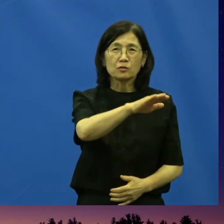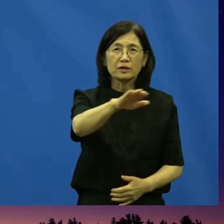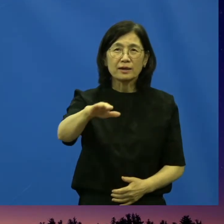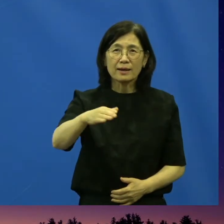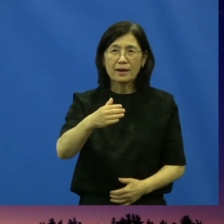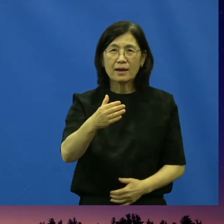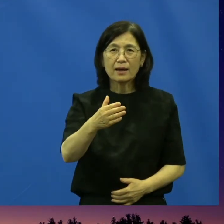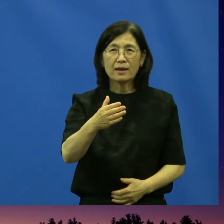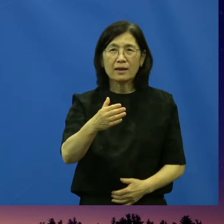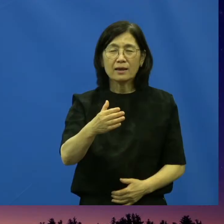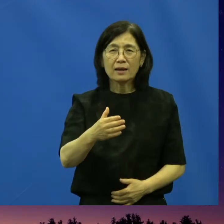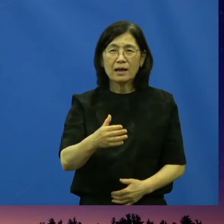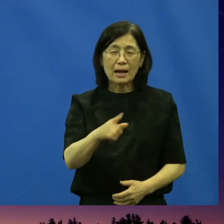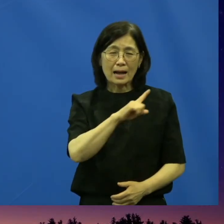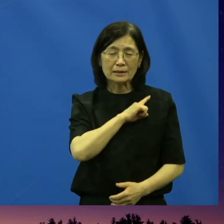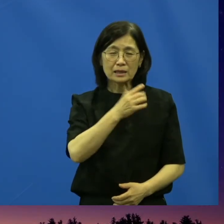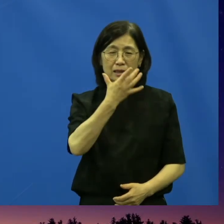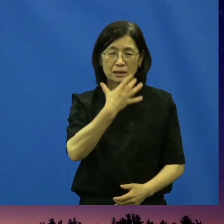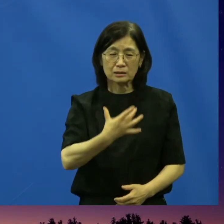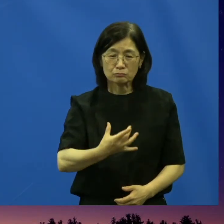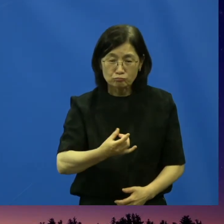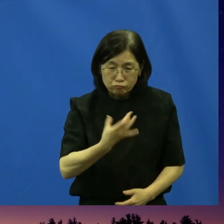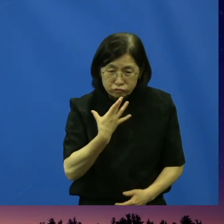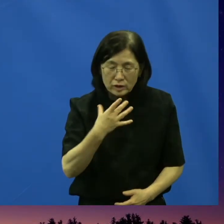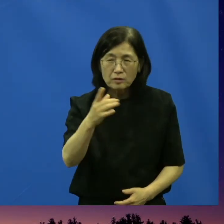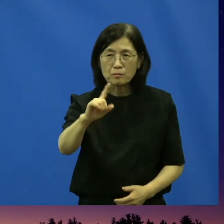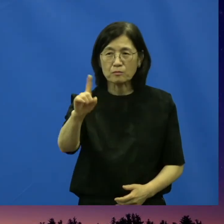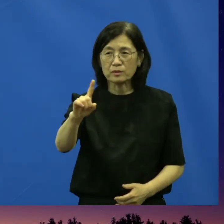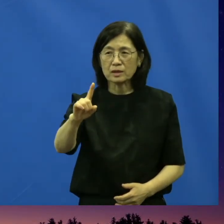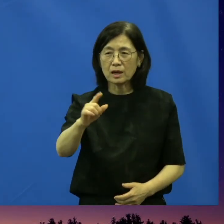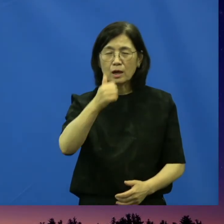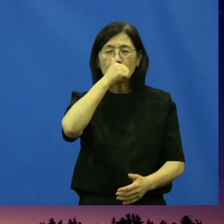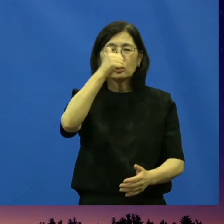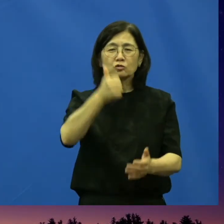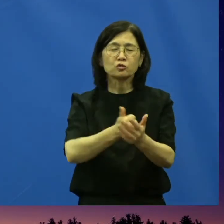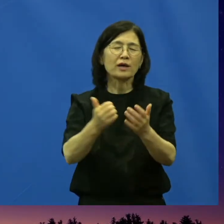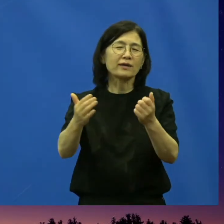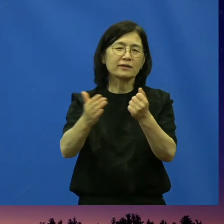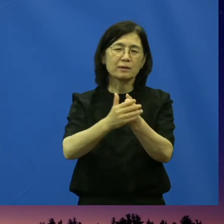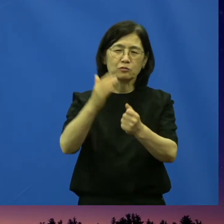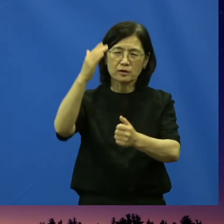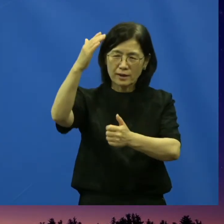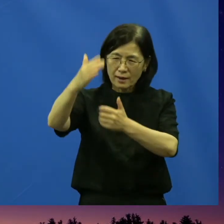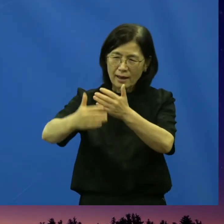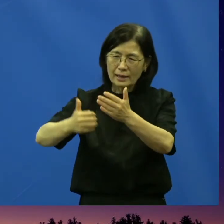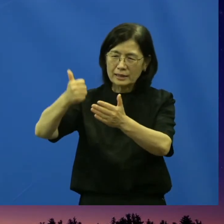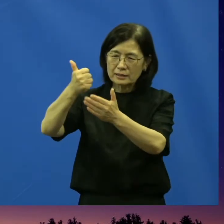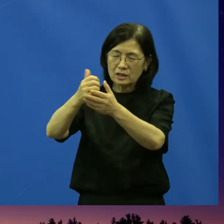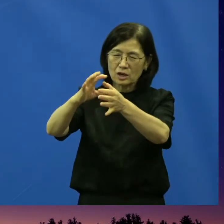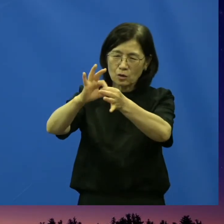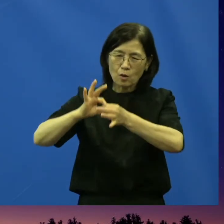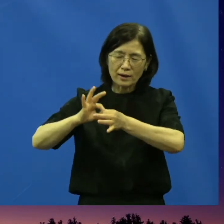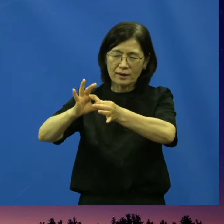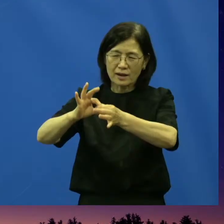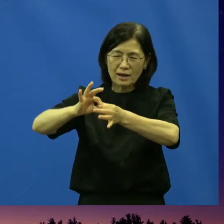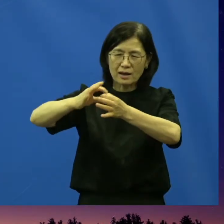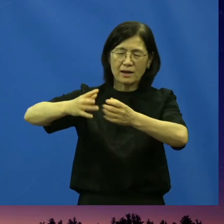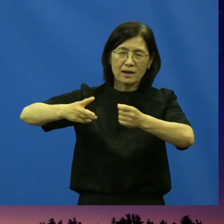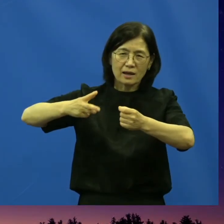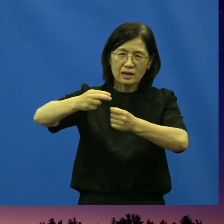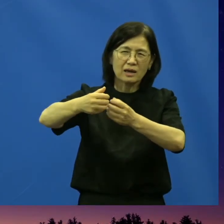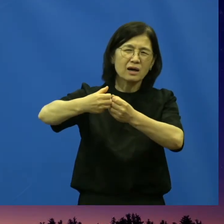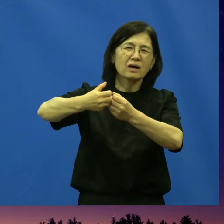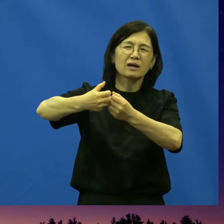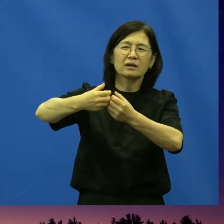하나님과의 교제가 끊겨버린 거예요. 그게 뭘로? 죄로 인하여 에덴 동산이 일어난 거예요. 그것을 예수 그리스도가 오셔서 십자가로 막힌